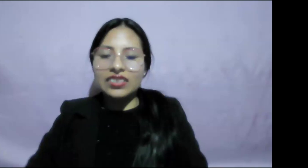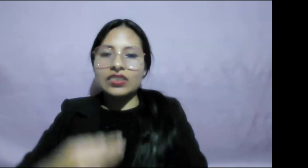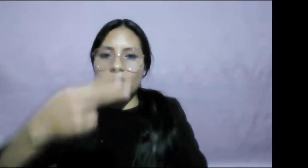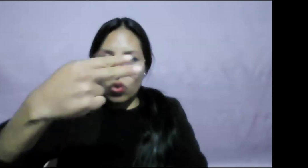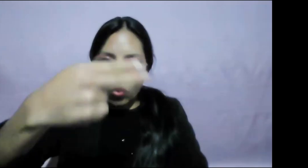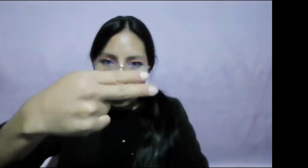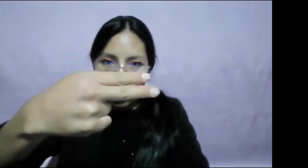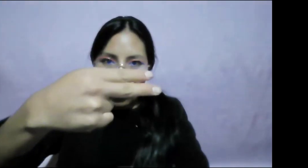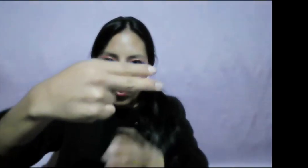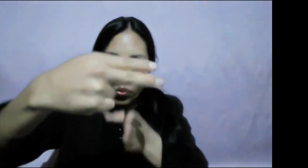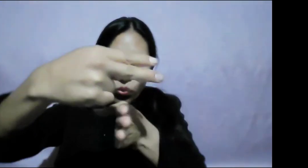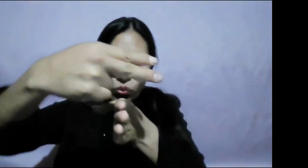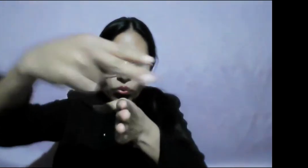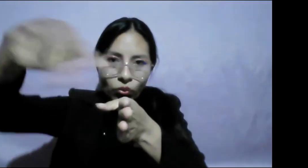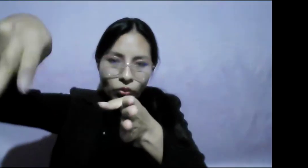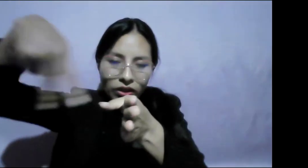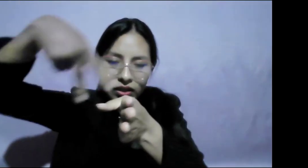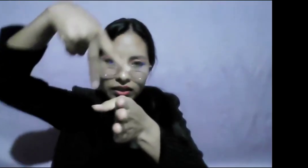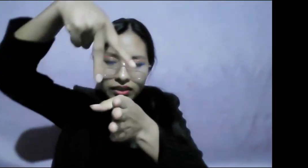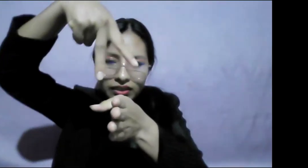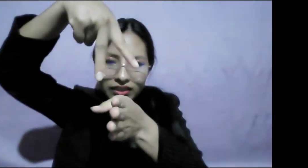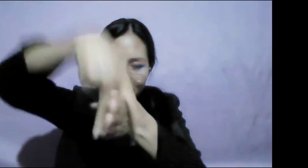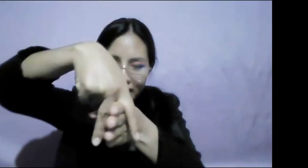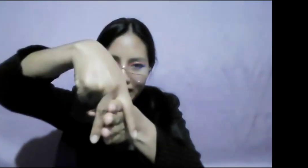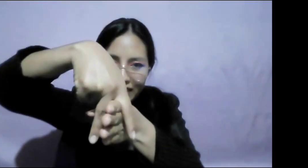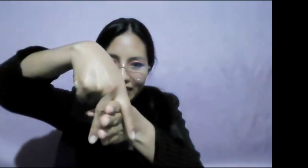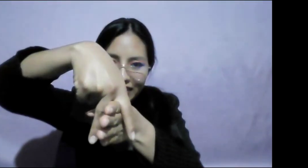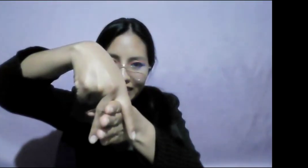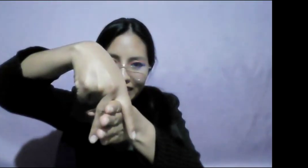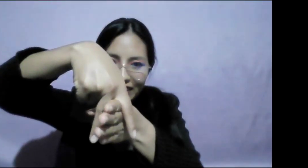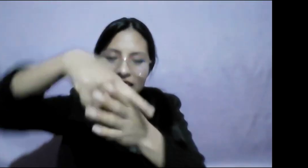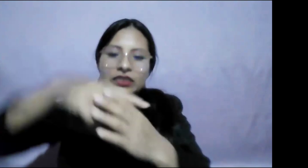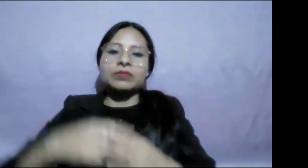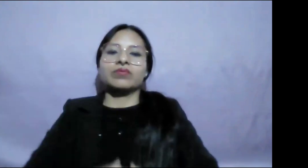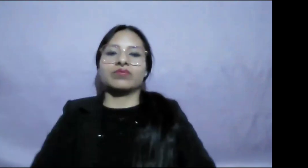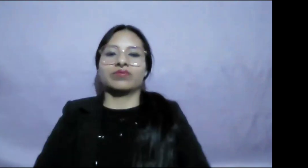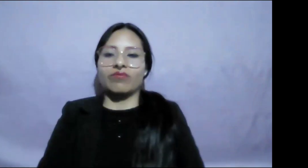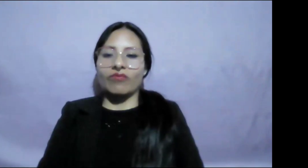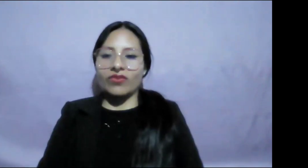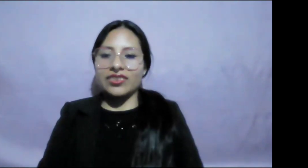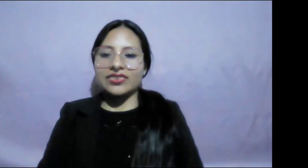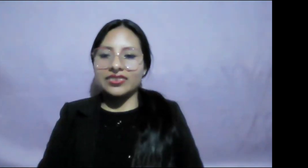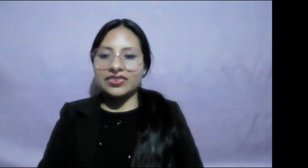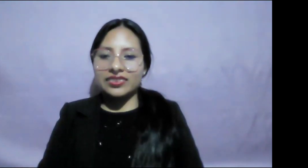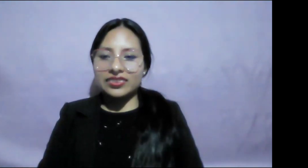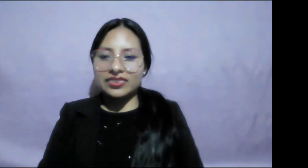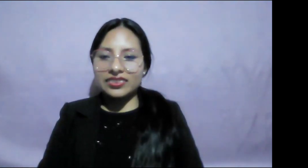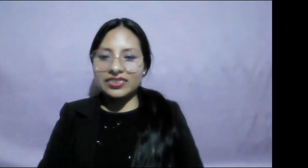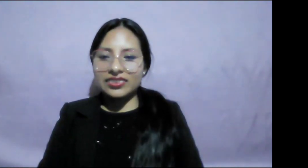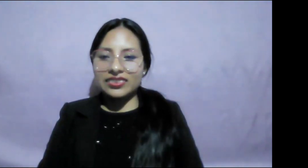círculo no se olviden Ah Ajá muy bien guamanga